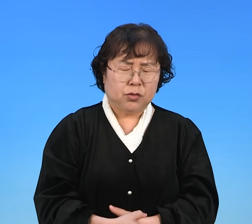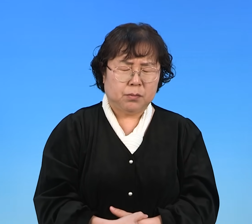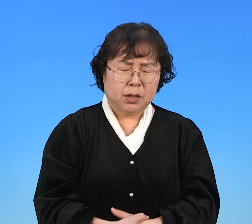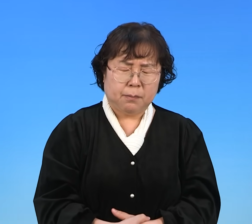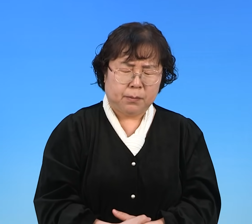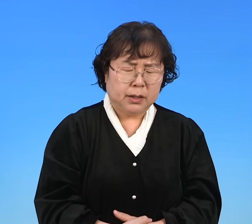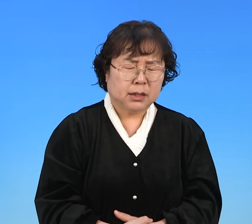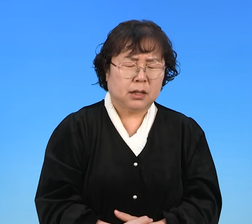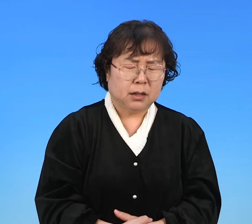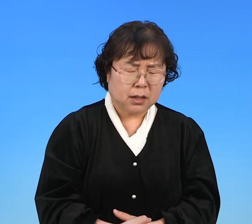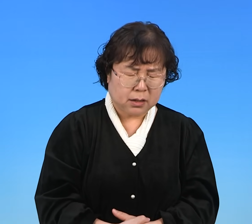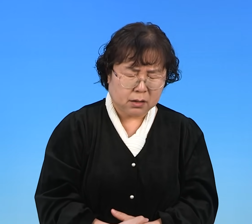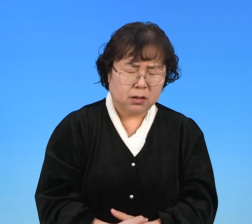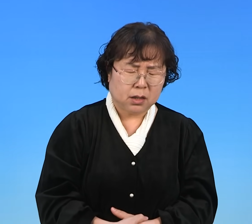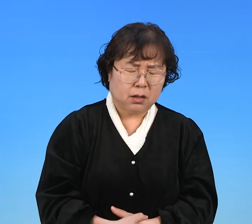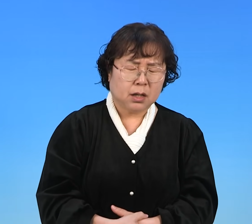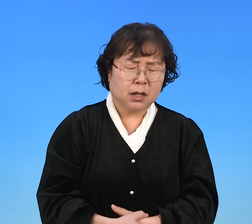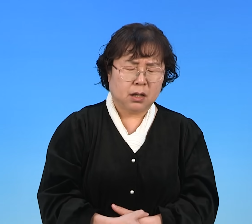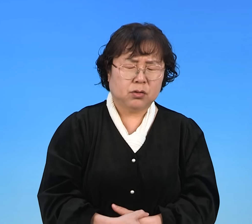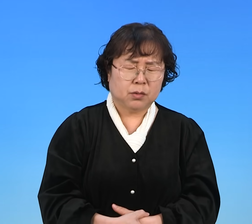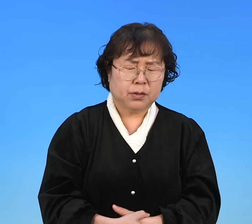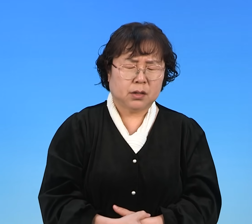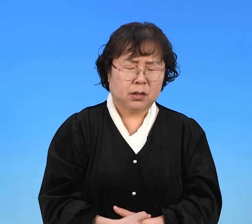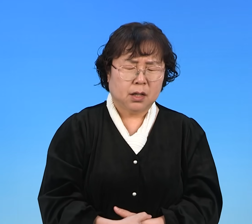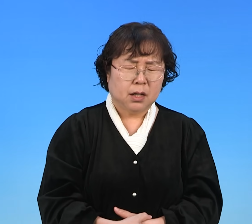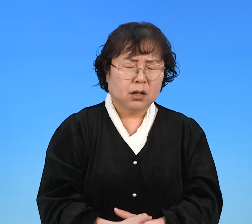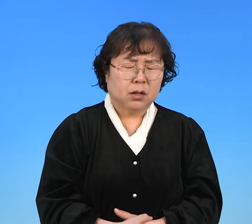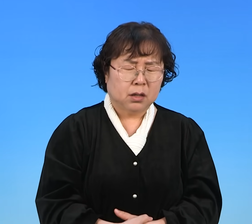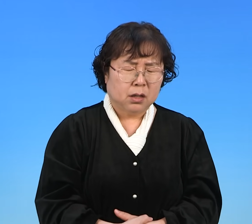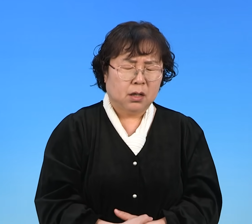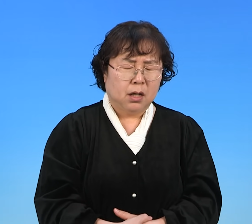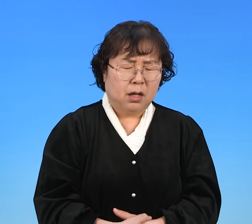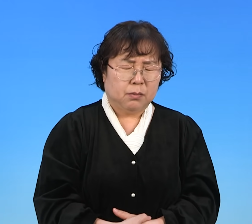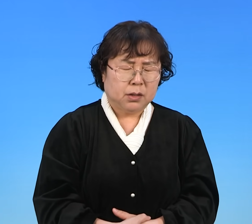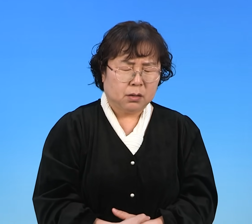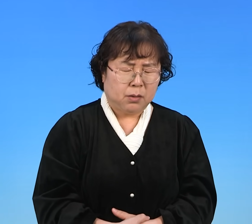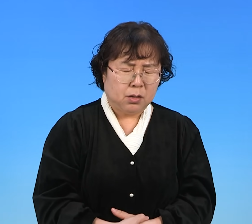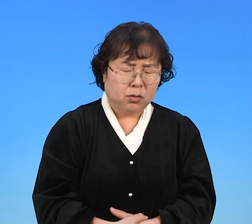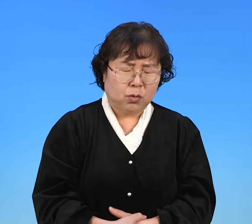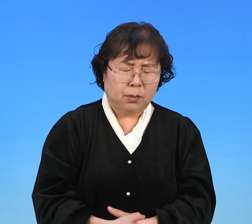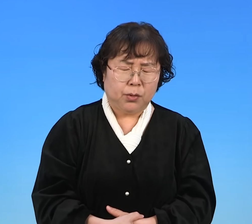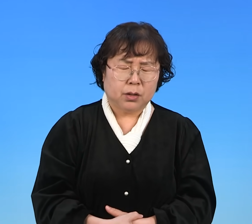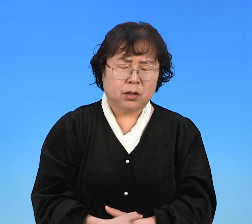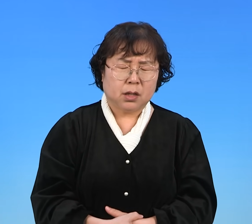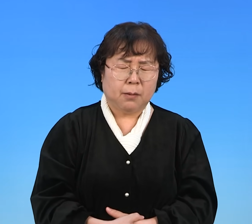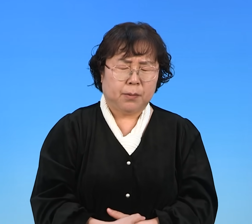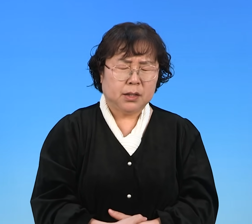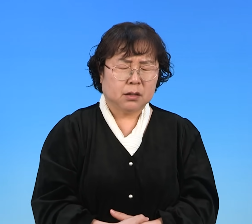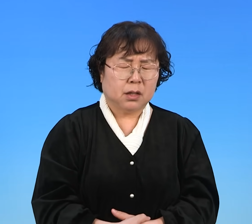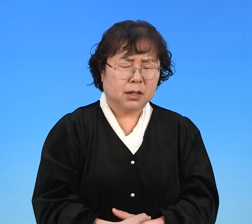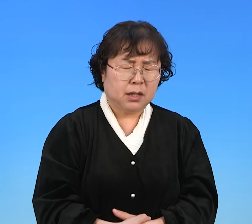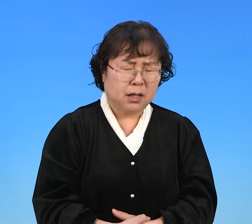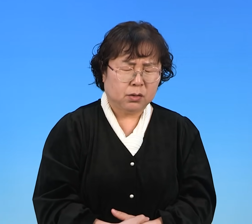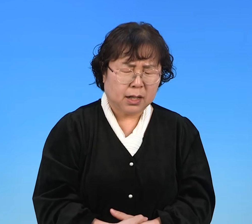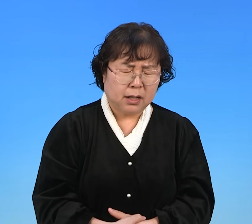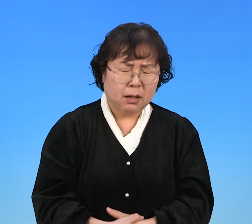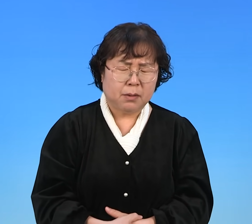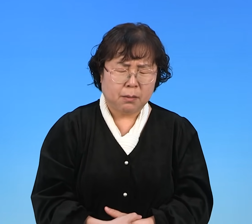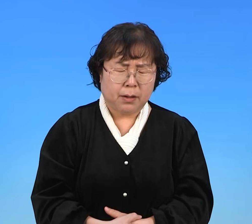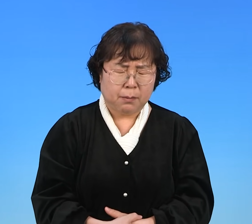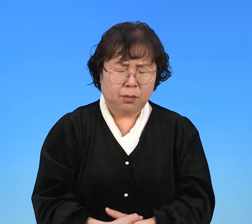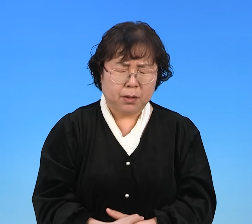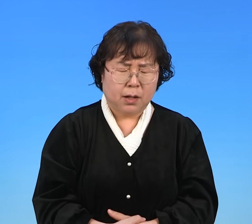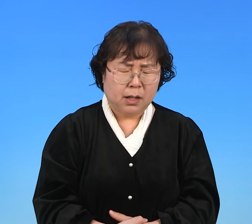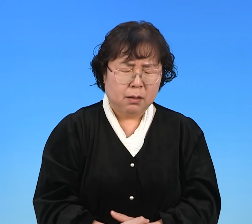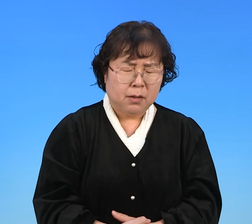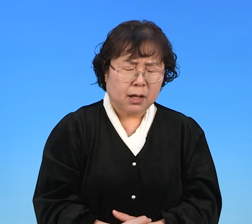인도하여 주시옵소서. 우리의 연약과 전동비를 하나님 앞에 기도하며 나아가시는 새해가 될 수 있도록 인도하여 주시옵소서. 우리